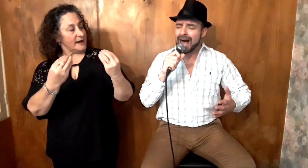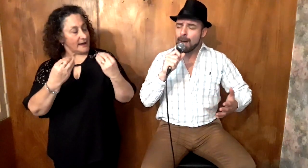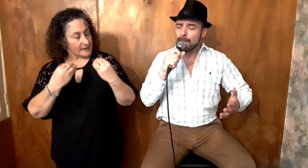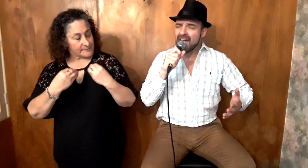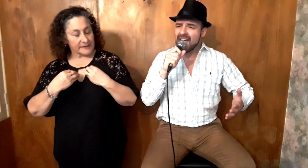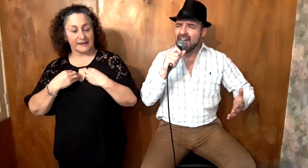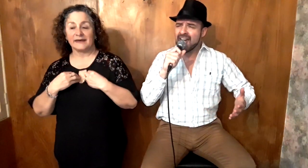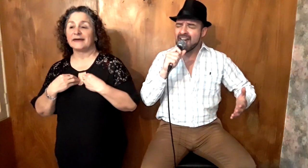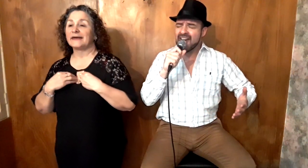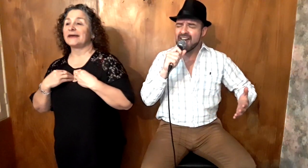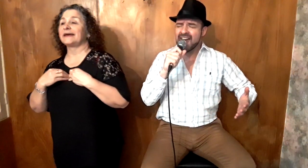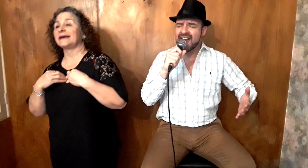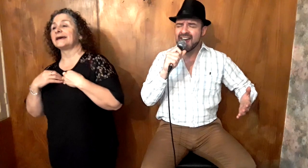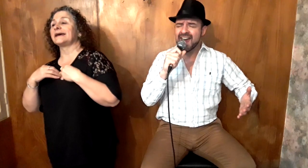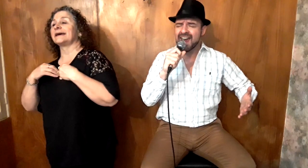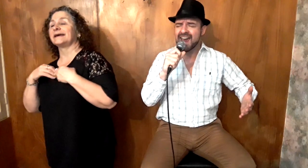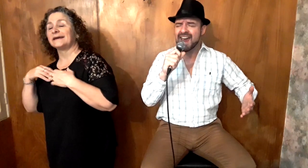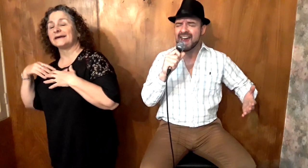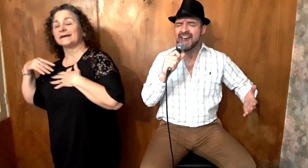Ayúdame.